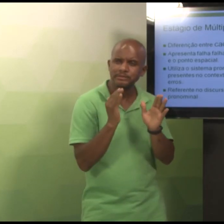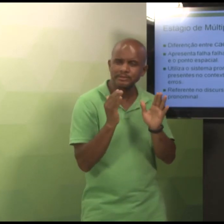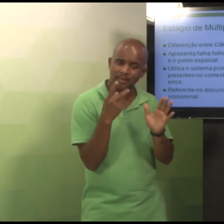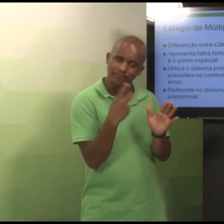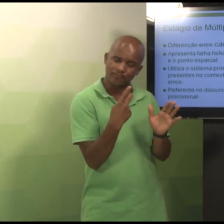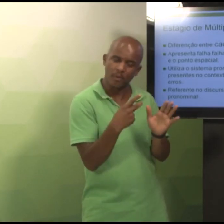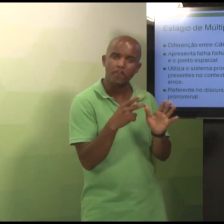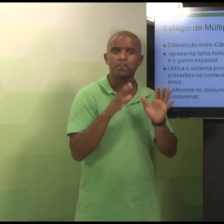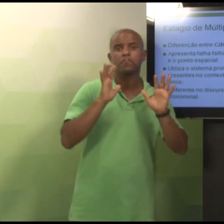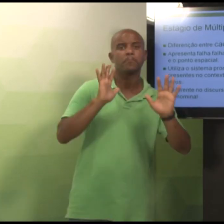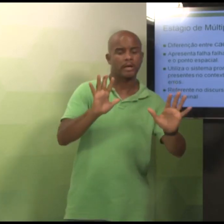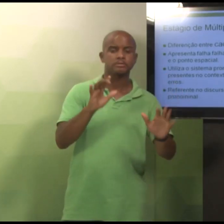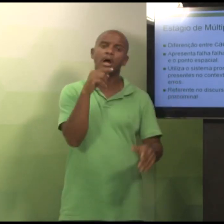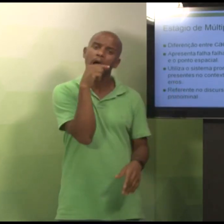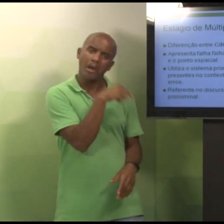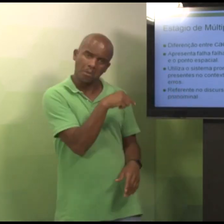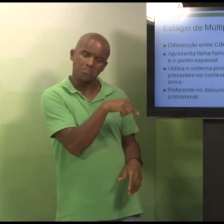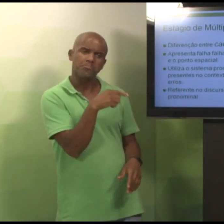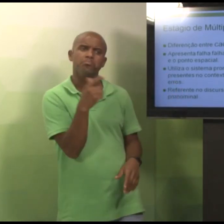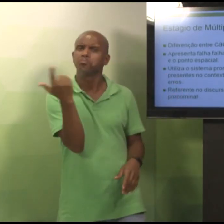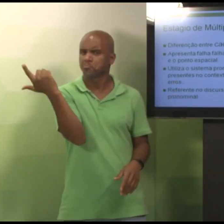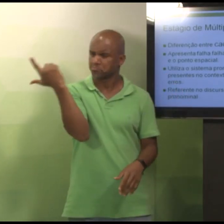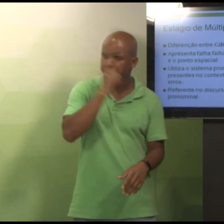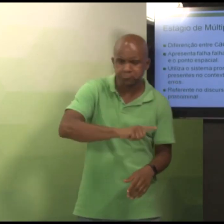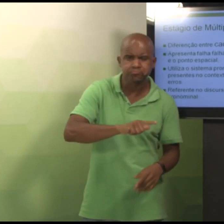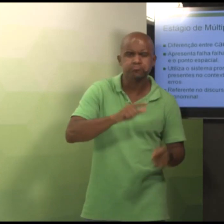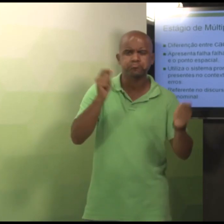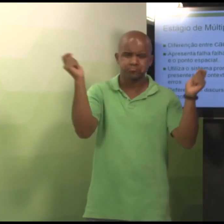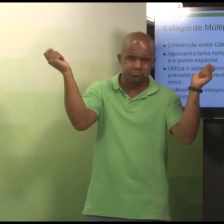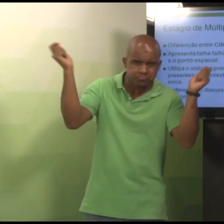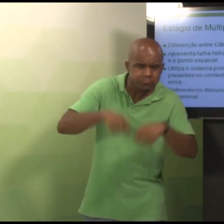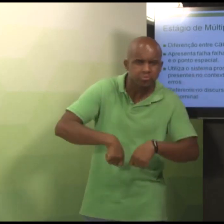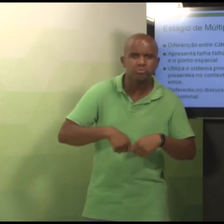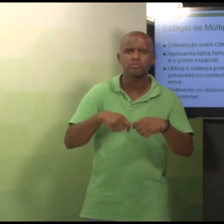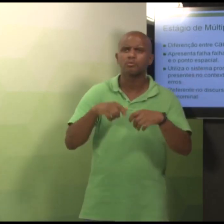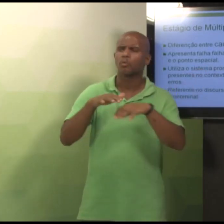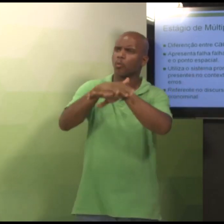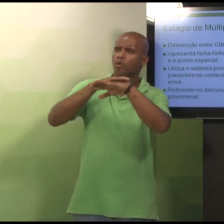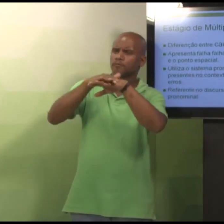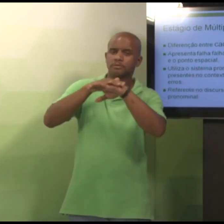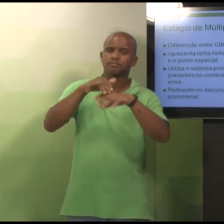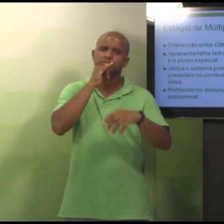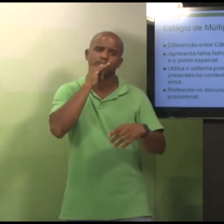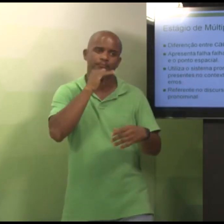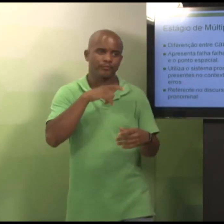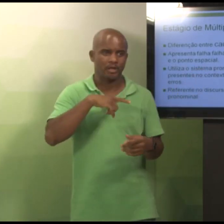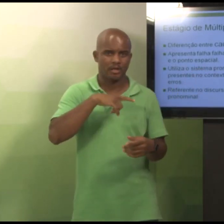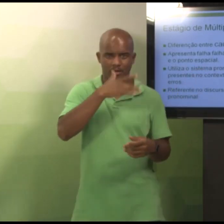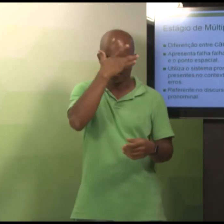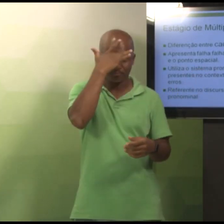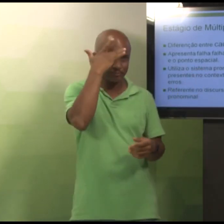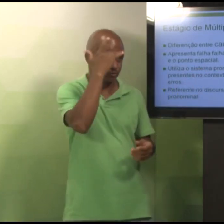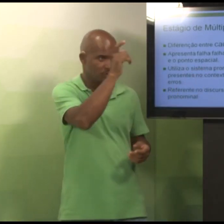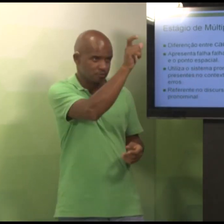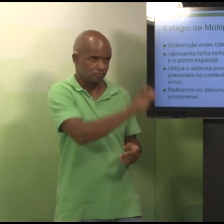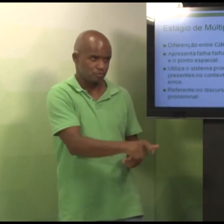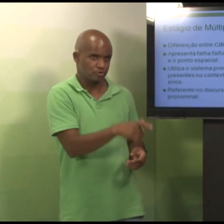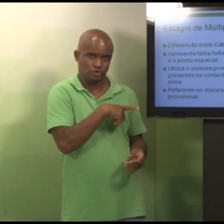sentar, esse movimento. Então, aqui, ela tem competência, por